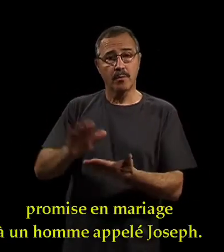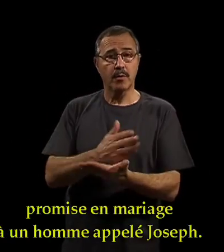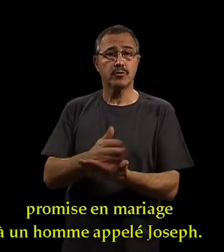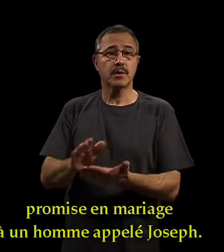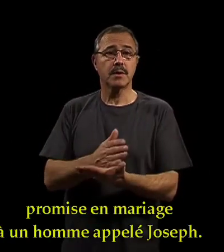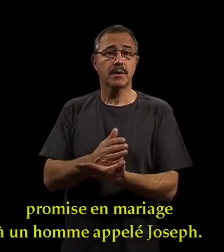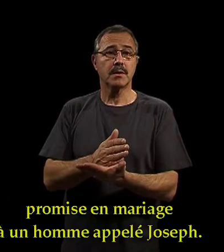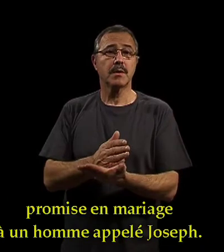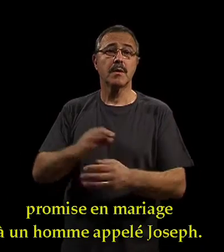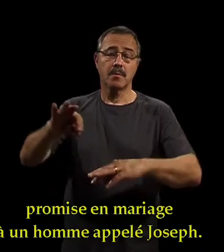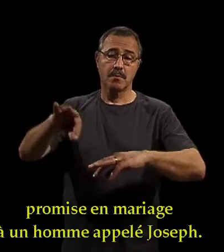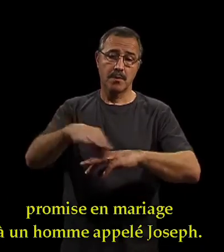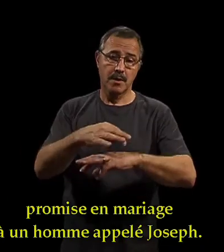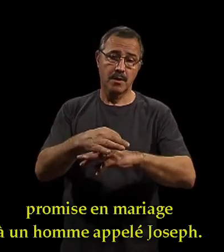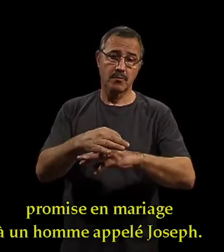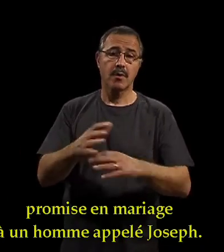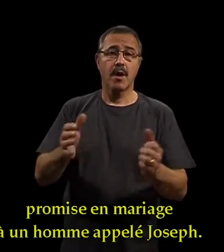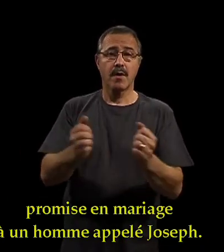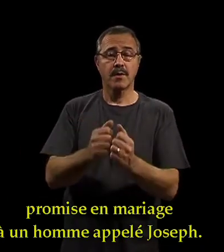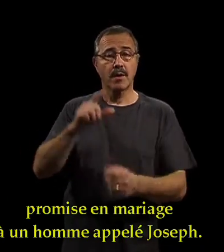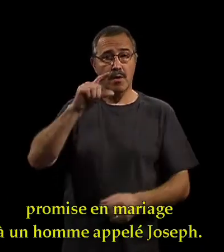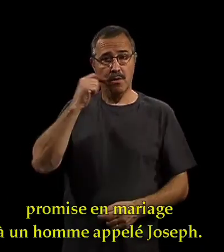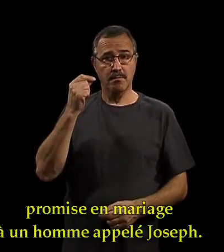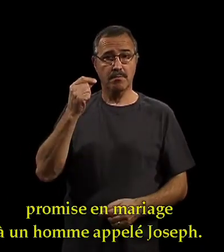promise en mariage à un homme appelé Joseph.